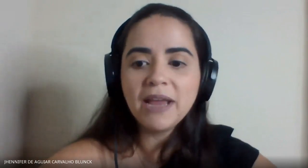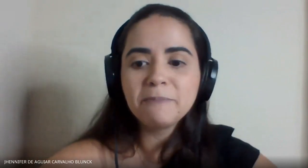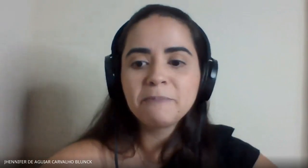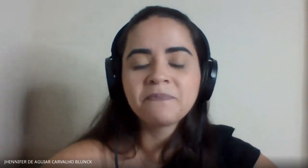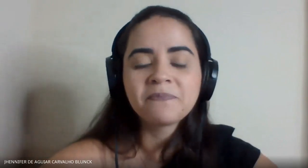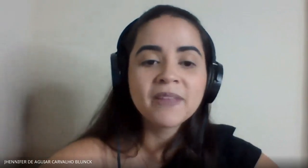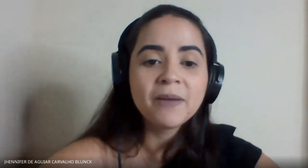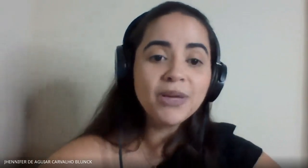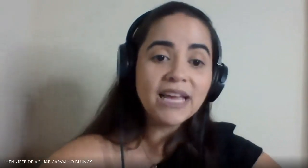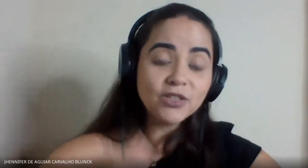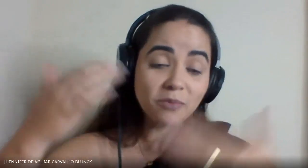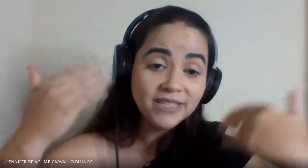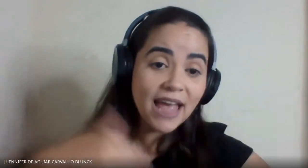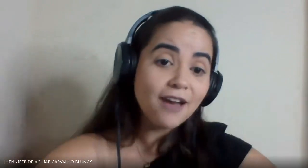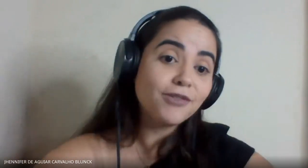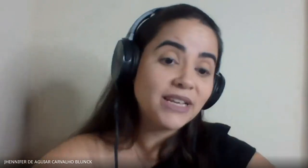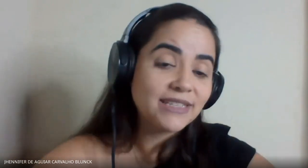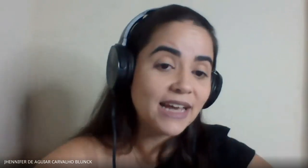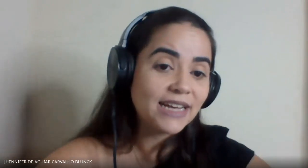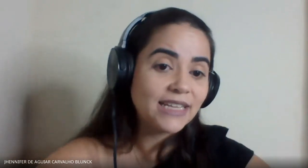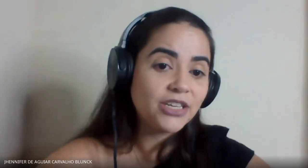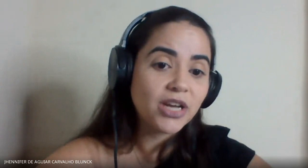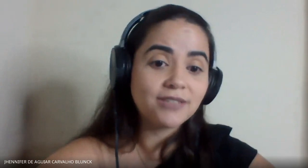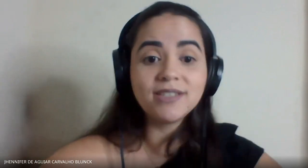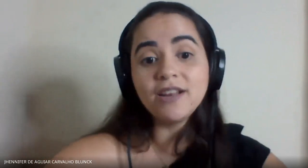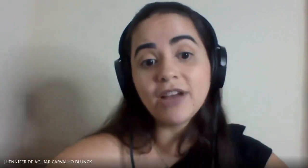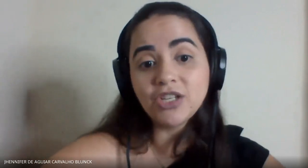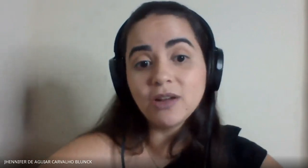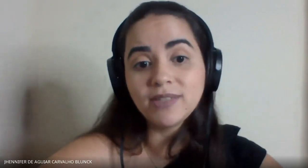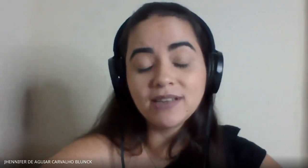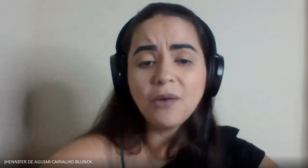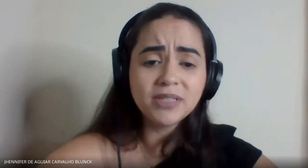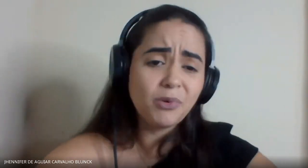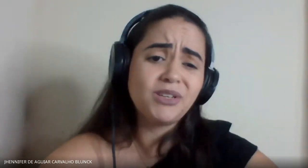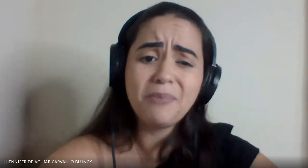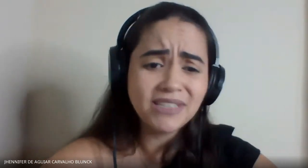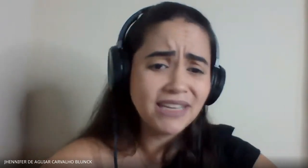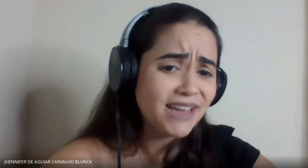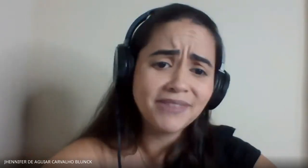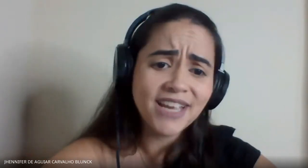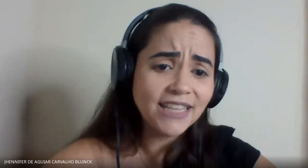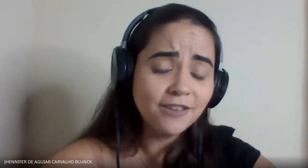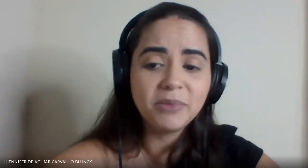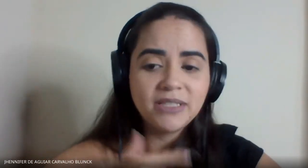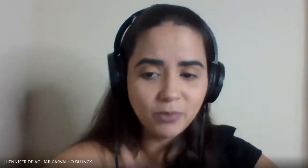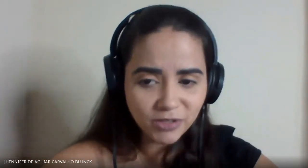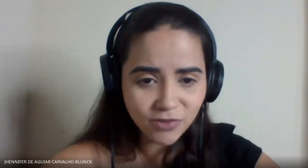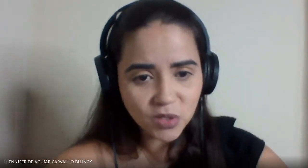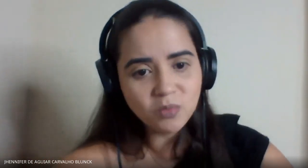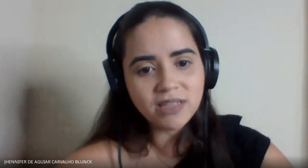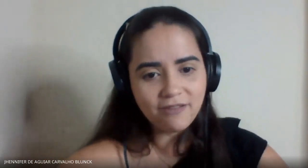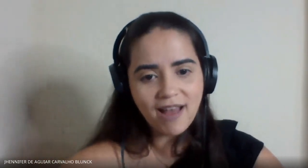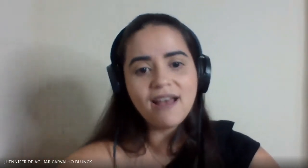muito bem porque eles observam essas características. Às vezes ele vai te dar um sinal que você pode até pensar assim, ah, não tem nada a ver, mas depois